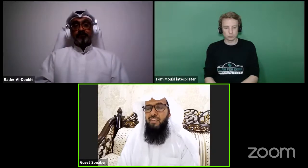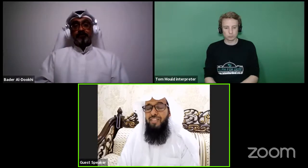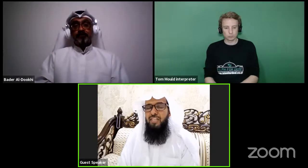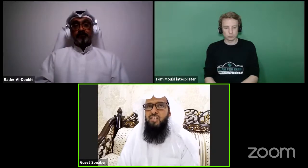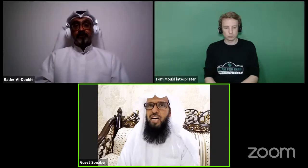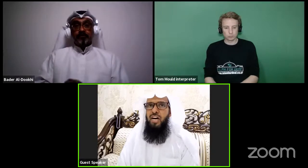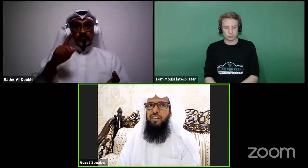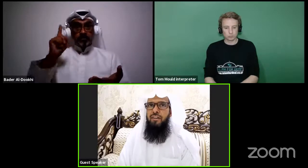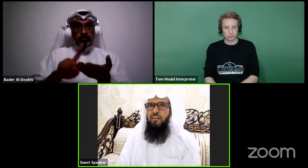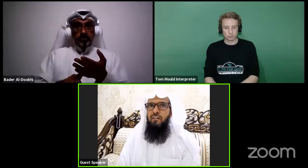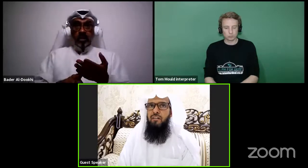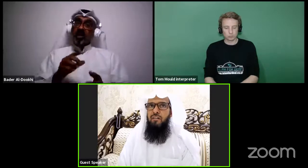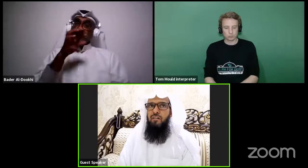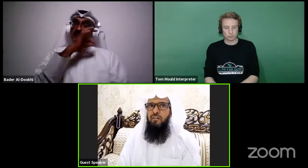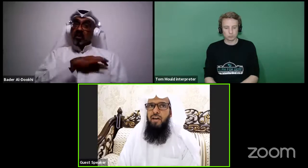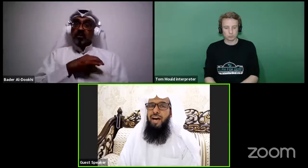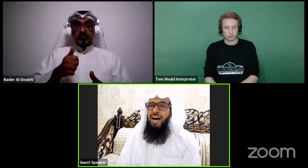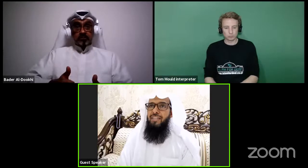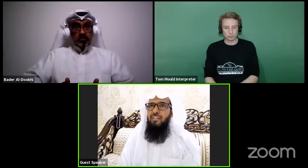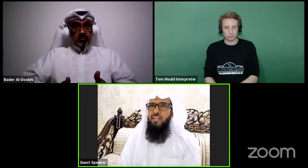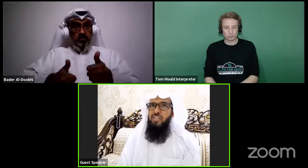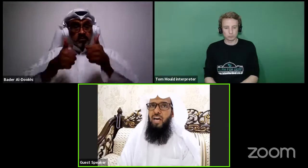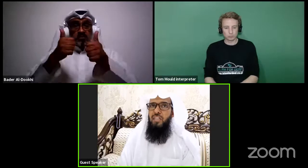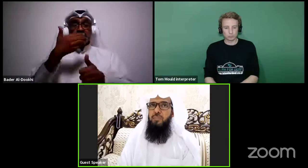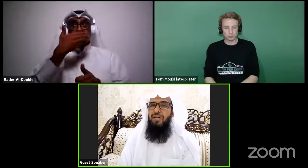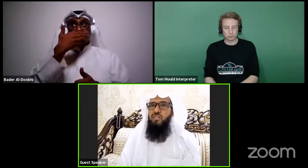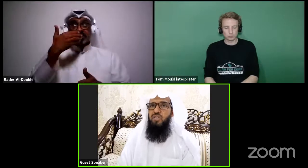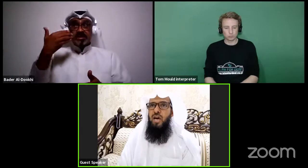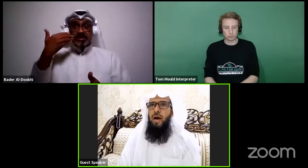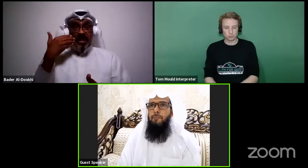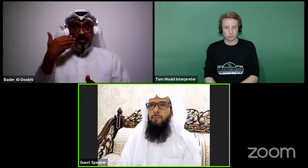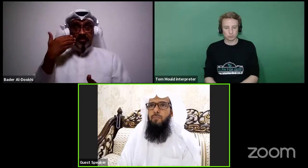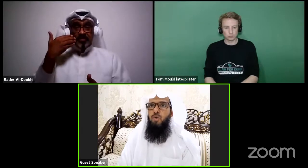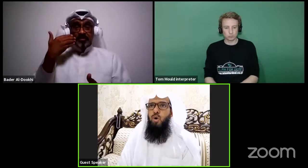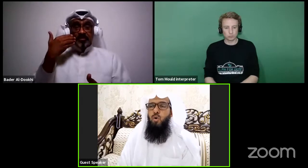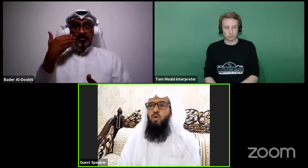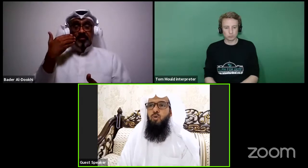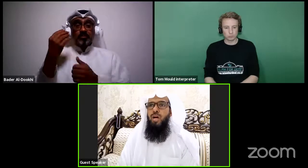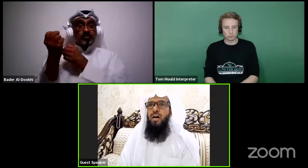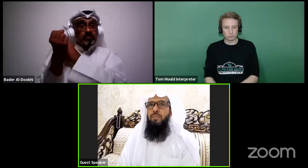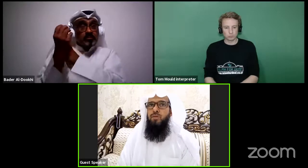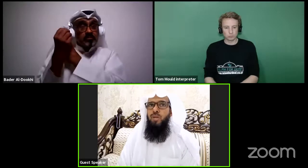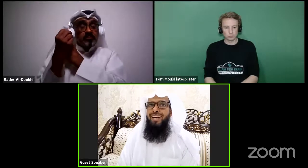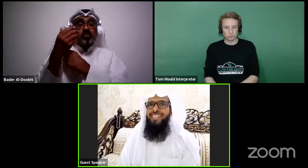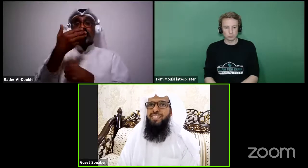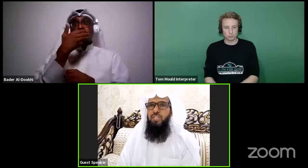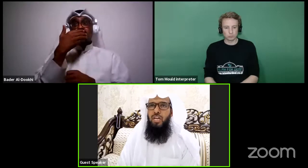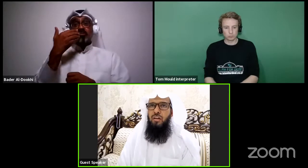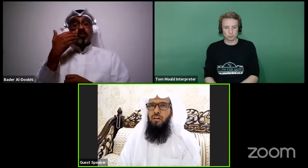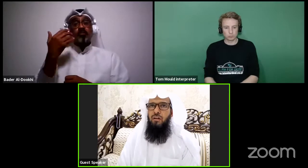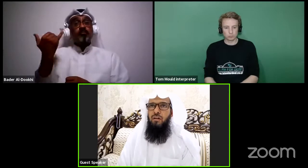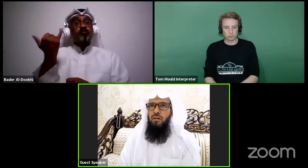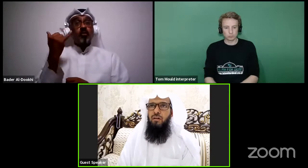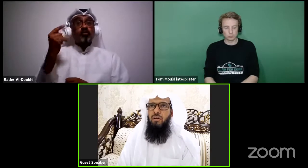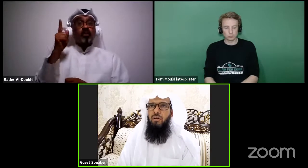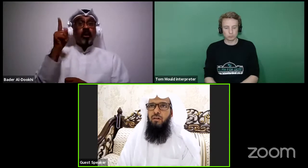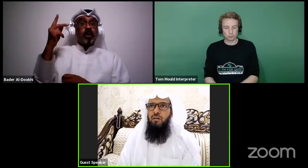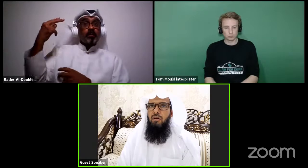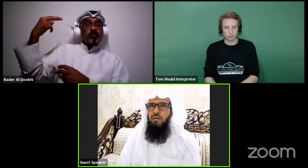فإذا استفاد الإنسان هذا الدرس العظيم من الصيام، وهو مراقبة الله عز وجل